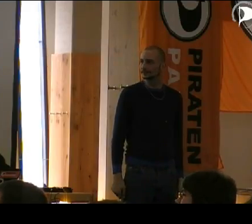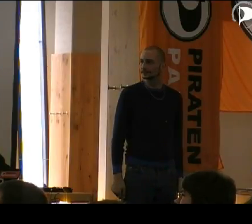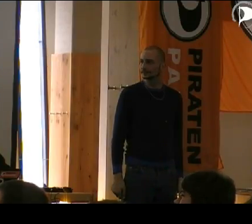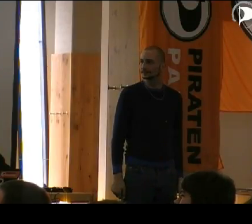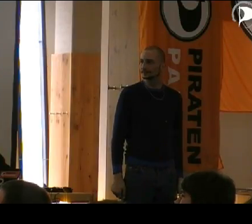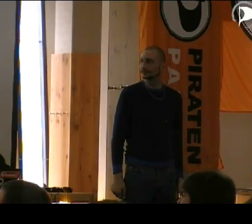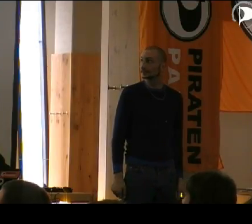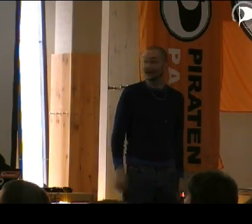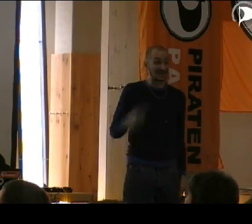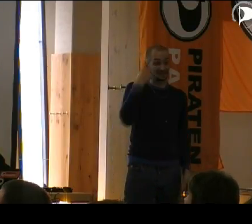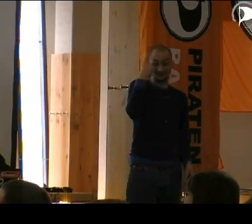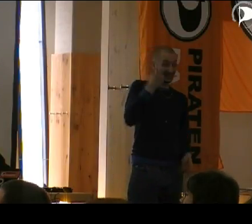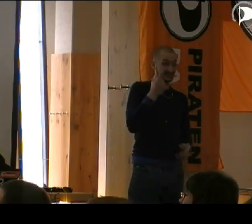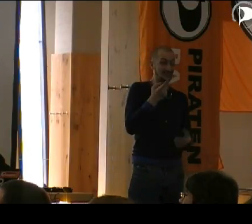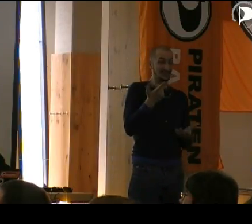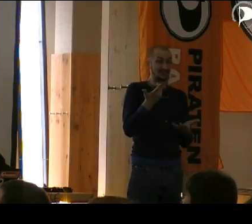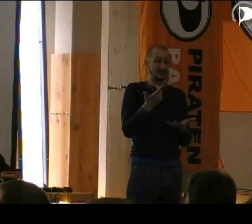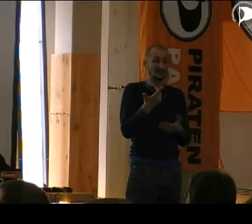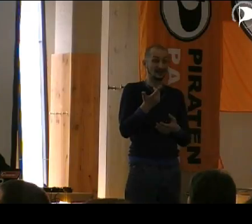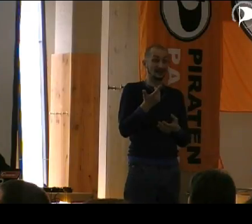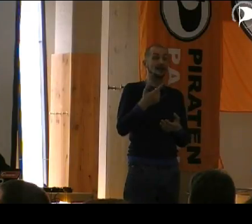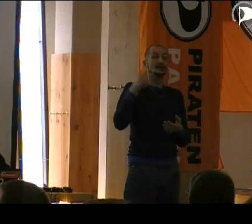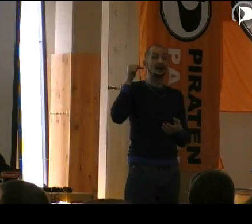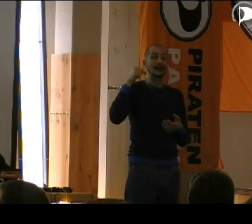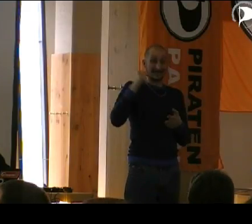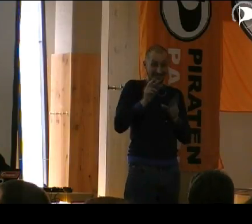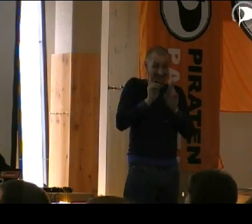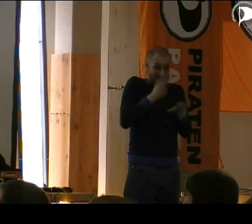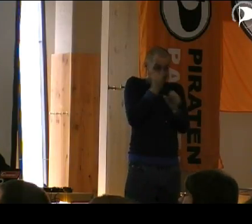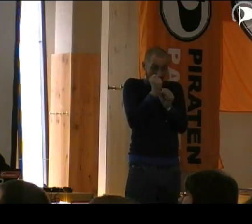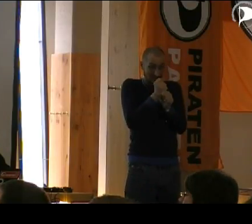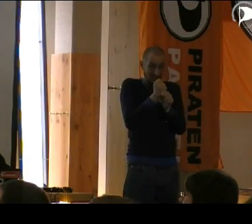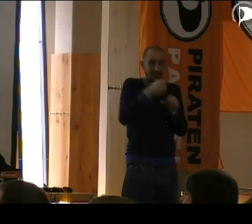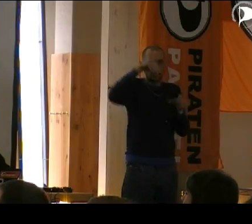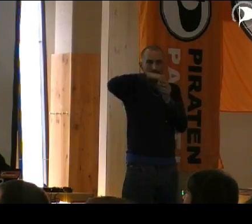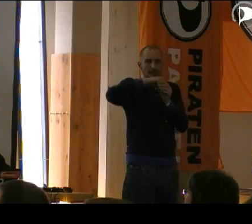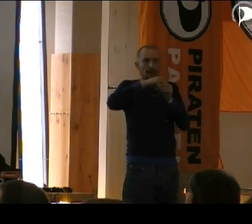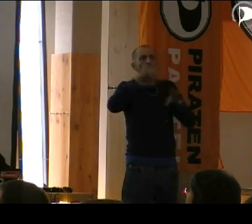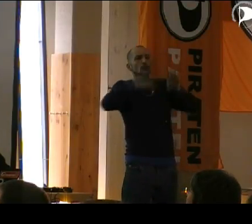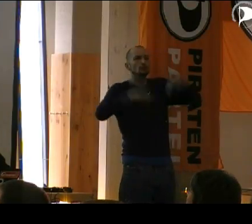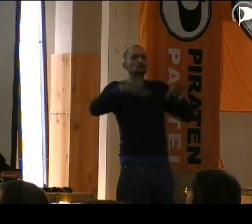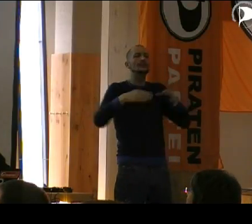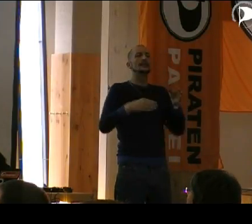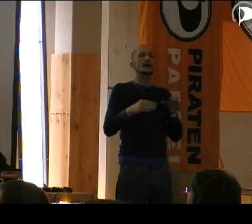also ich weiß jetzt immer noch nicht genau ob ihr das gehalt format machen mit dem unterschied zwischen kassen den rechnungsprüfern